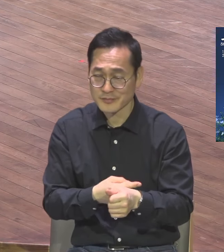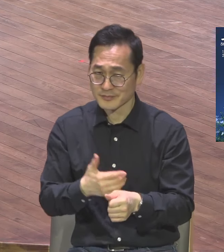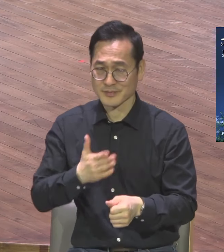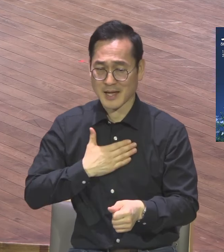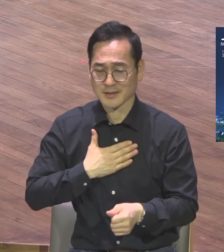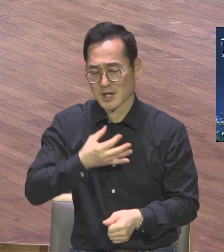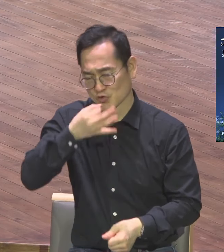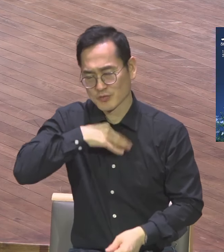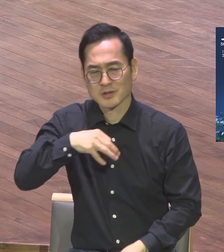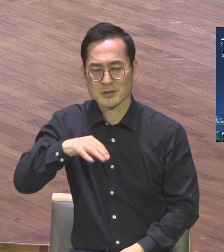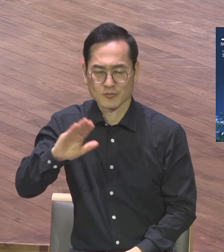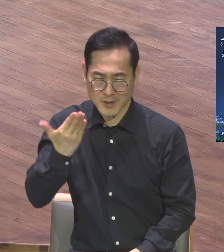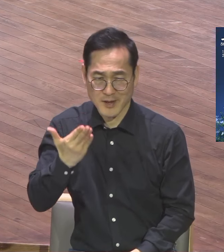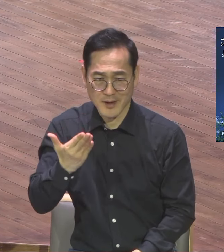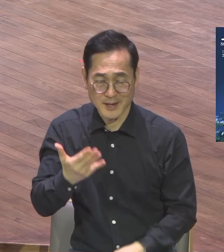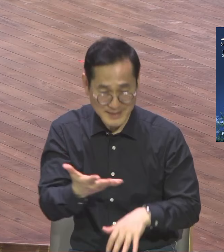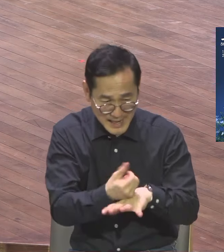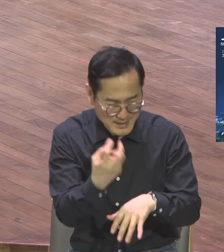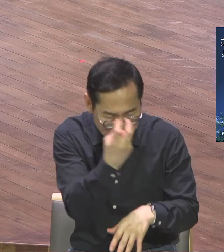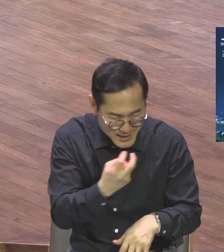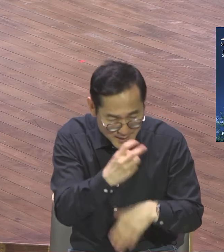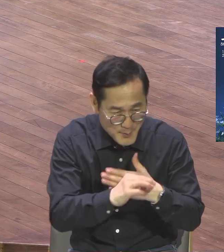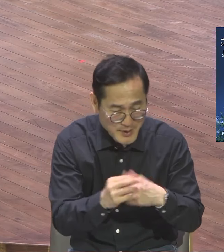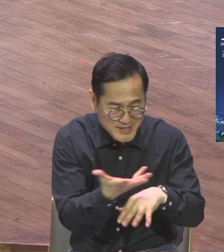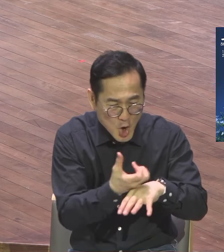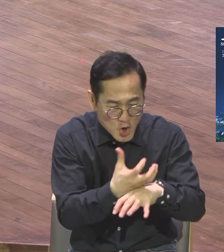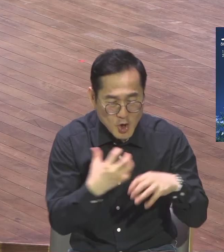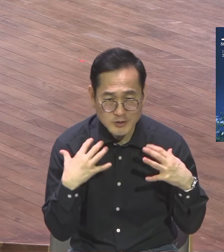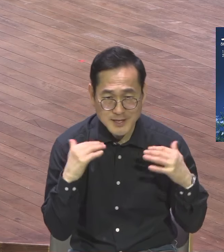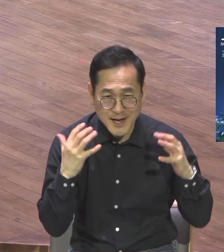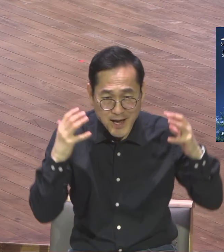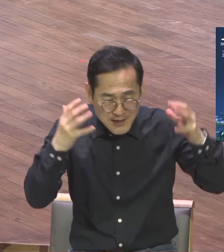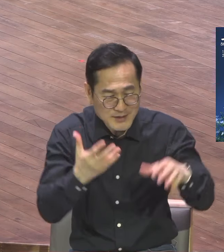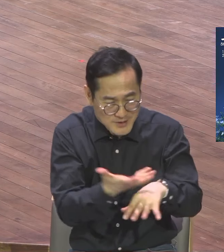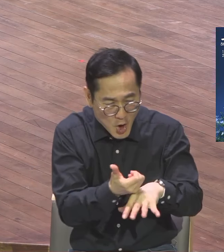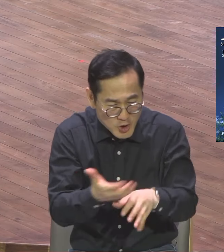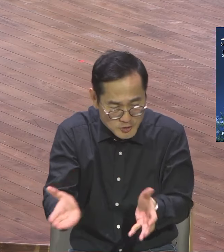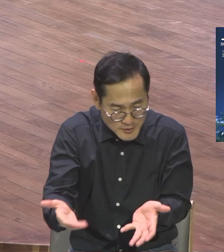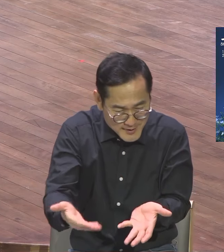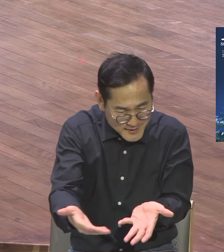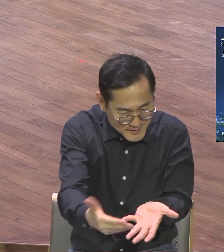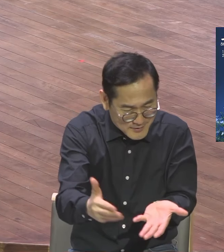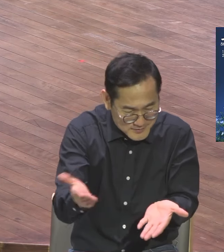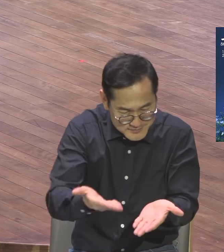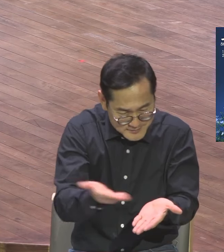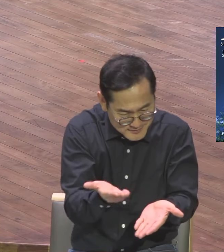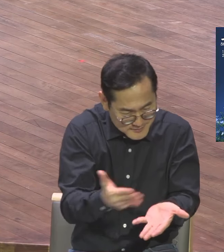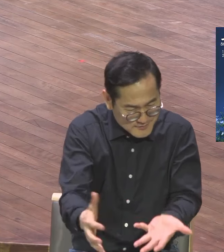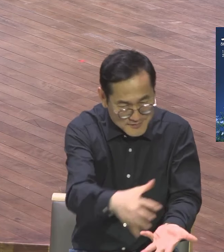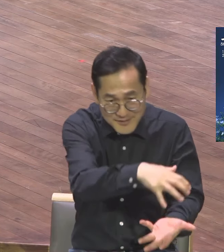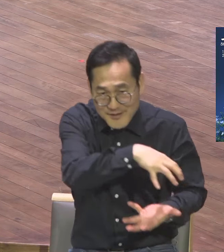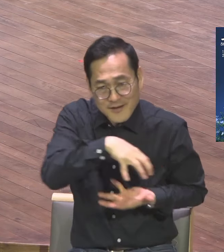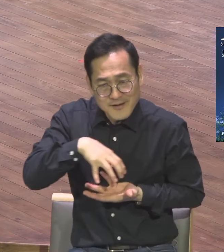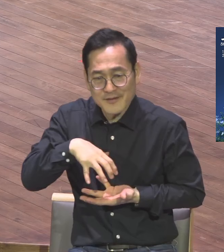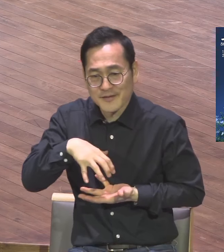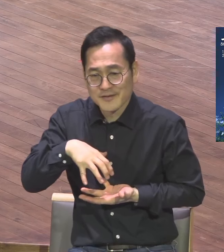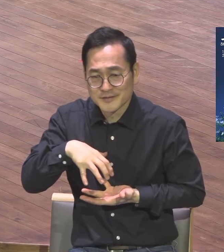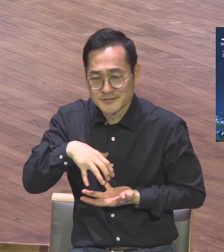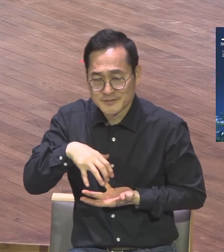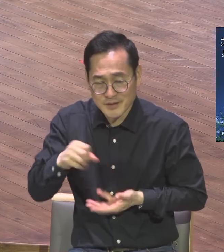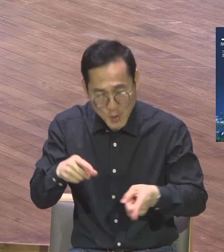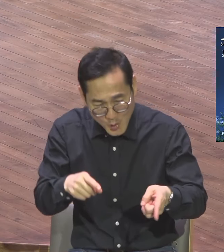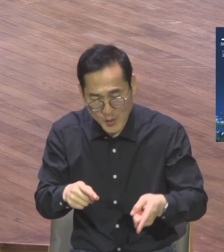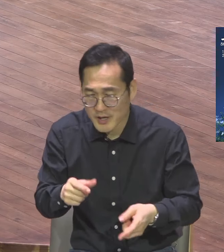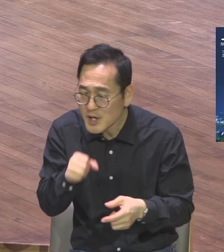자라서 자신의 옷이 되고 염소를 쫙 키우면 밭을 살 수 있는 자본금이 되고 잘 키운 염소로부터